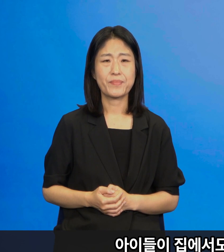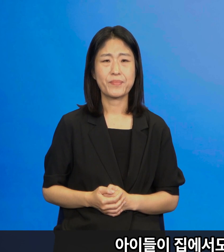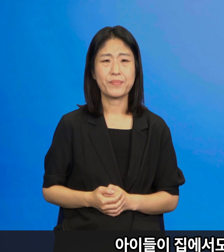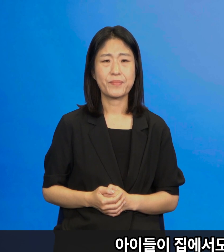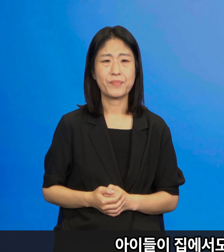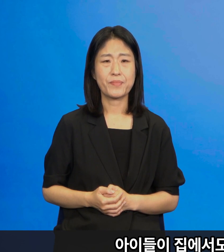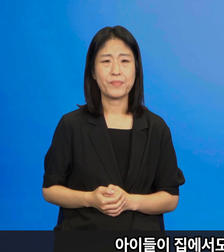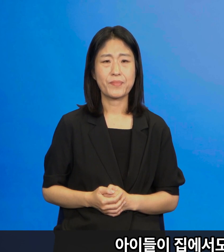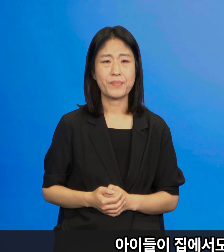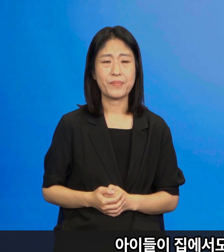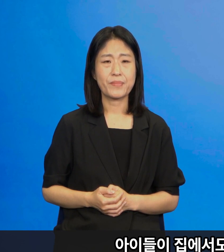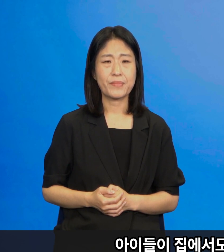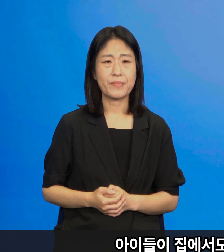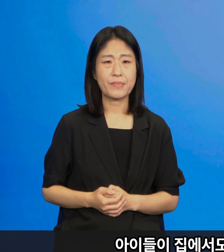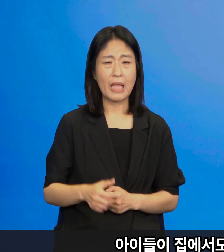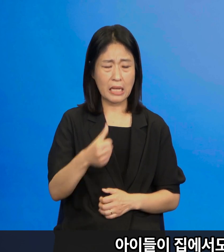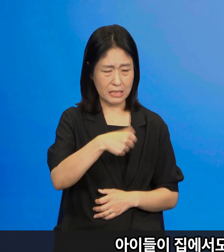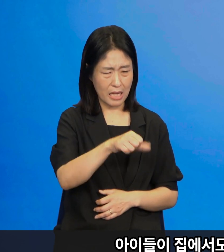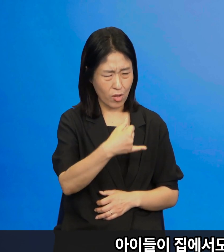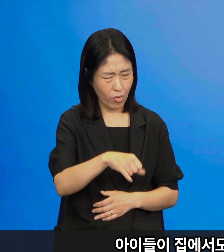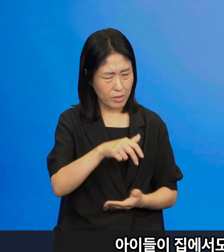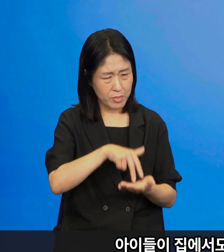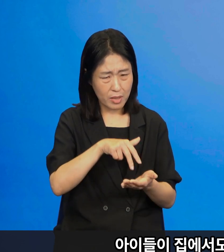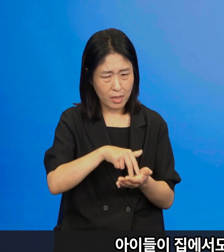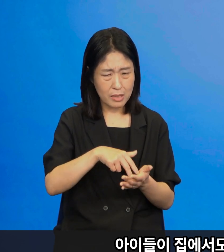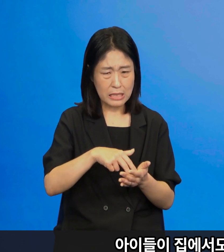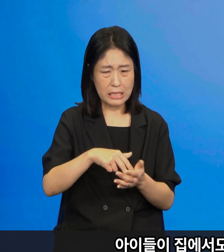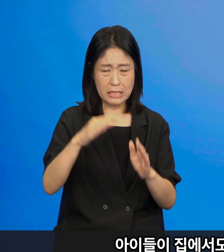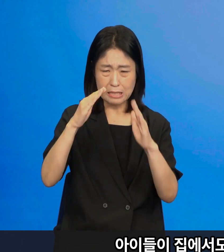아이들이 집에서도 대화할 사람이 없대요.